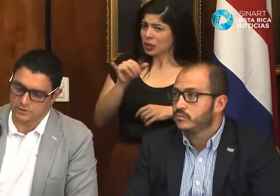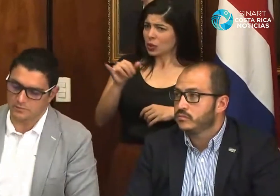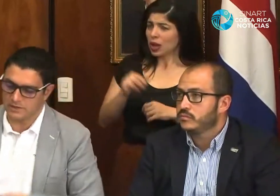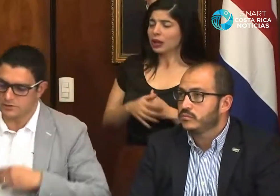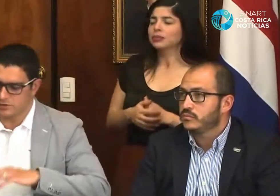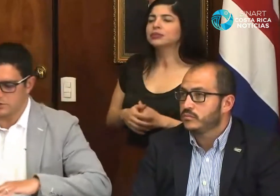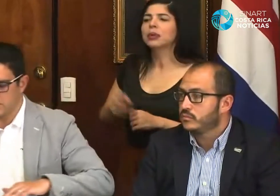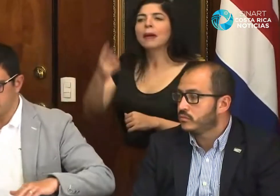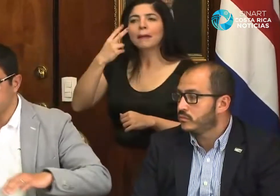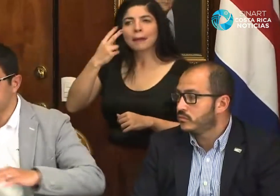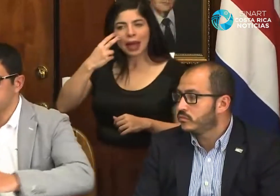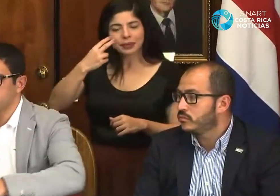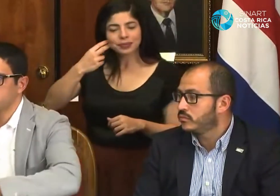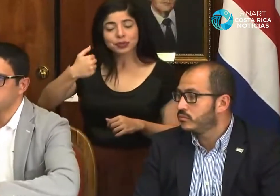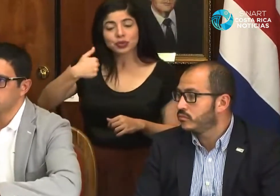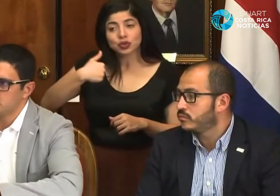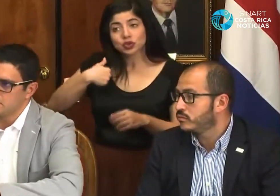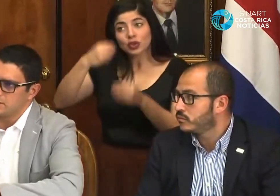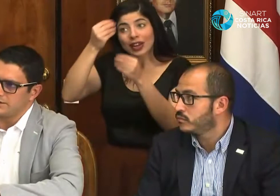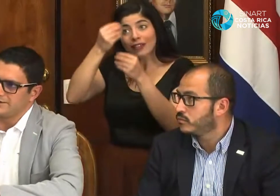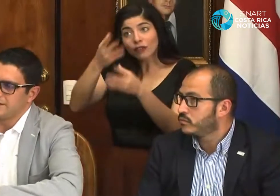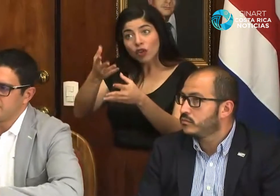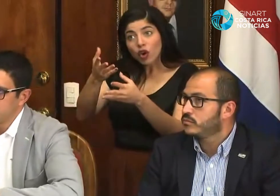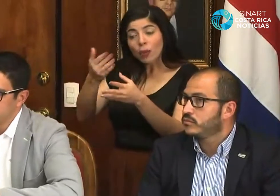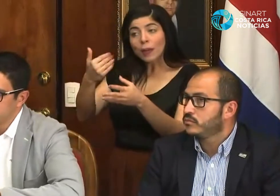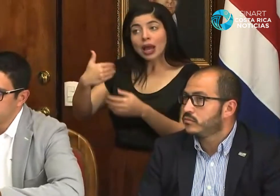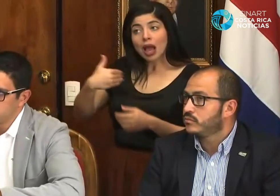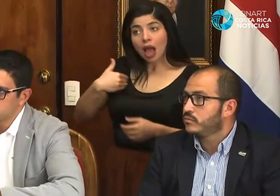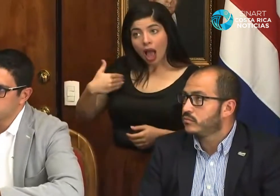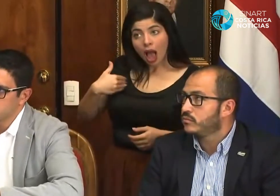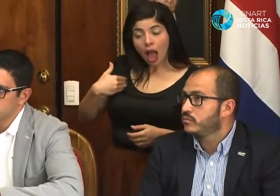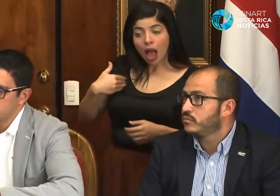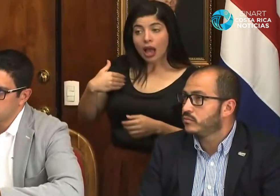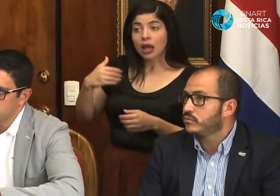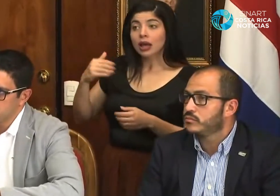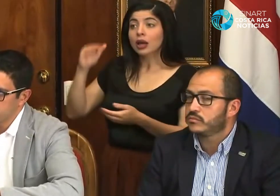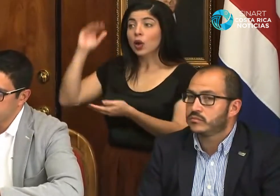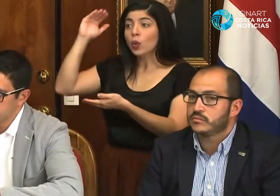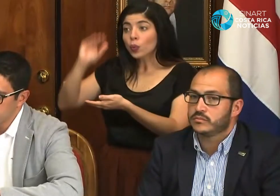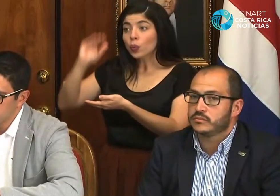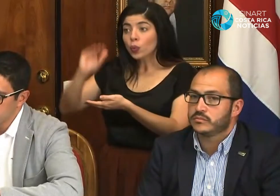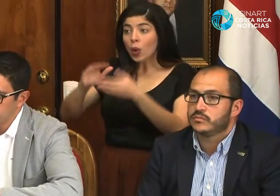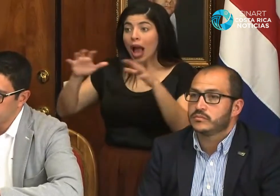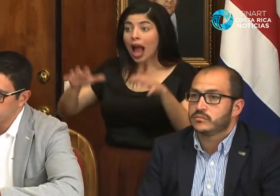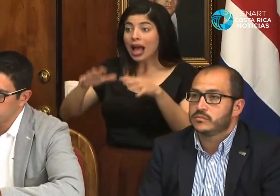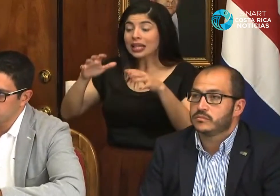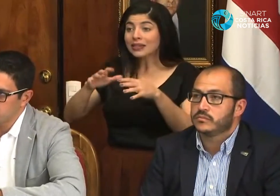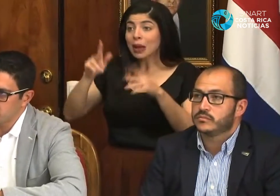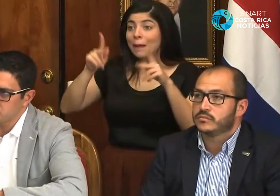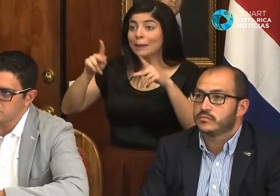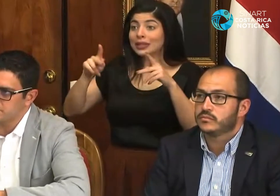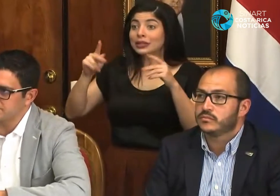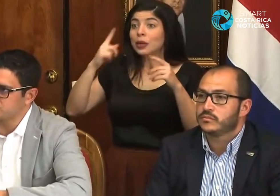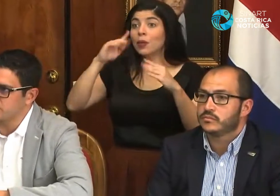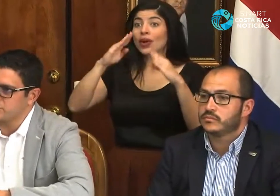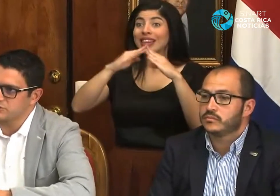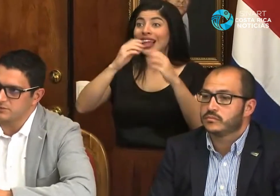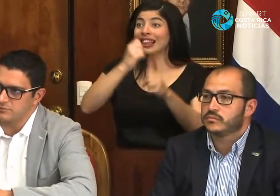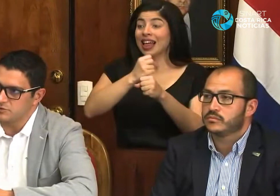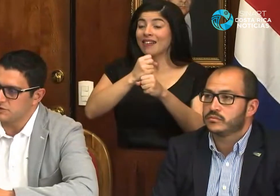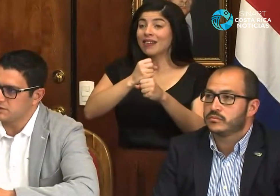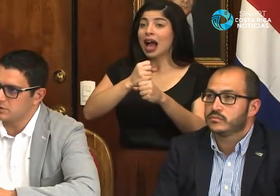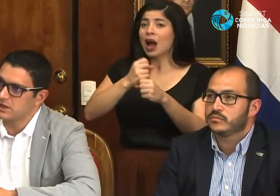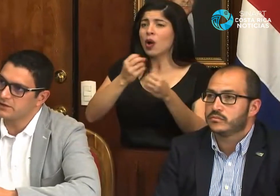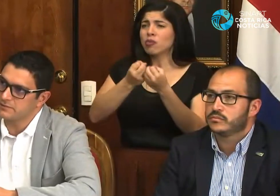Recordemos, vean, yo el reporte que he tenido de disminución de la actividad presencial por teletrabajo, van